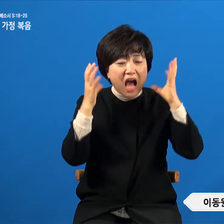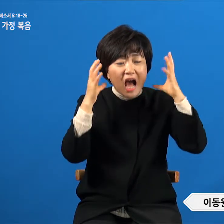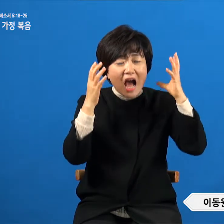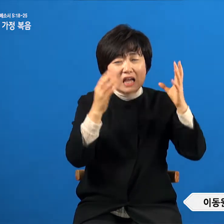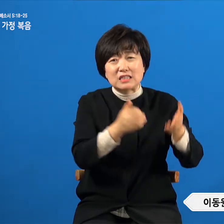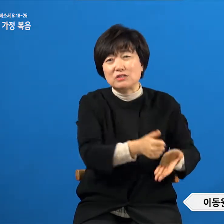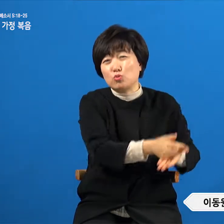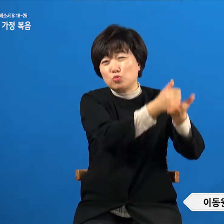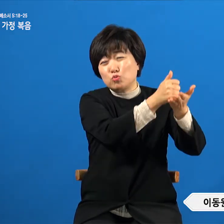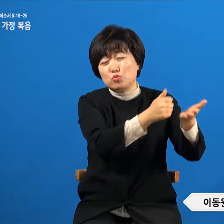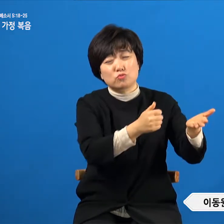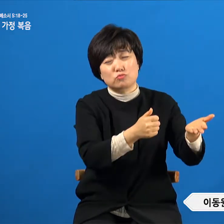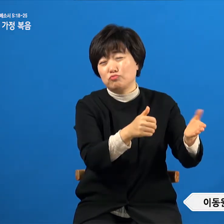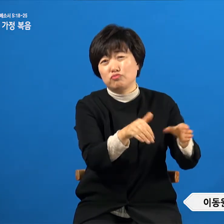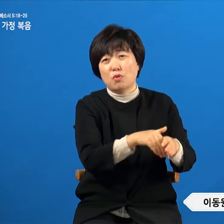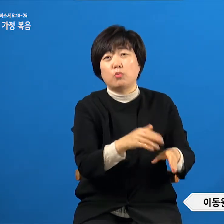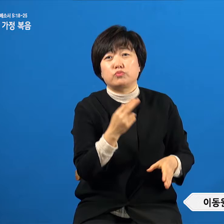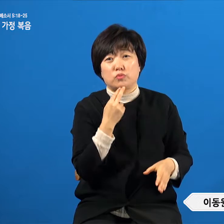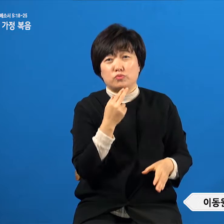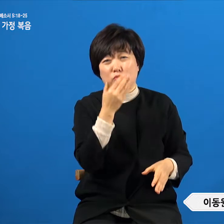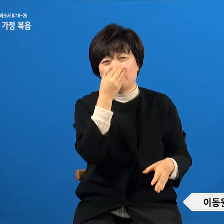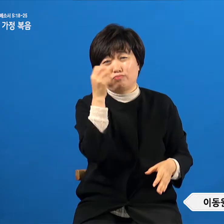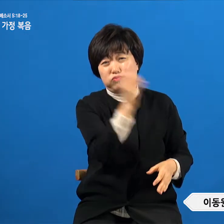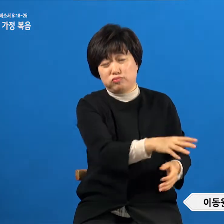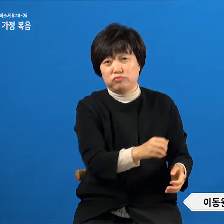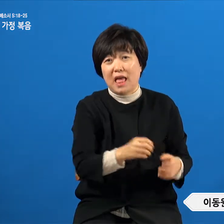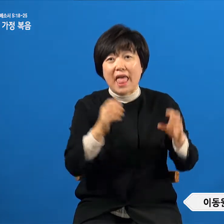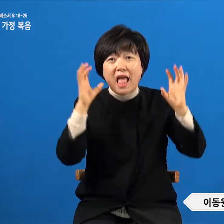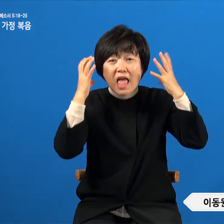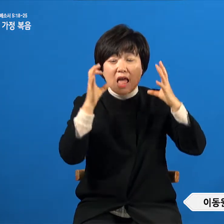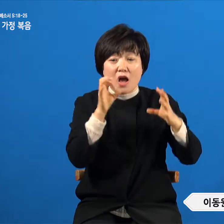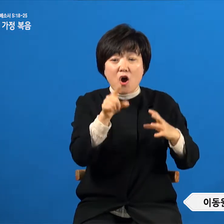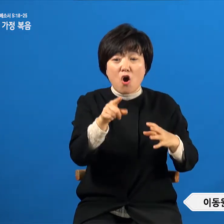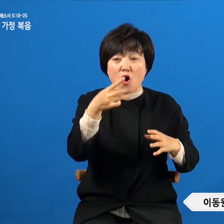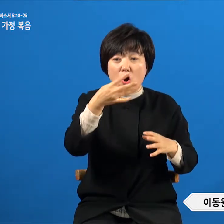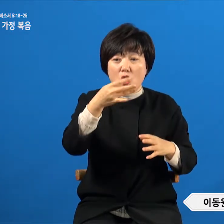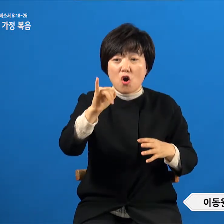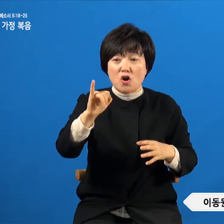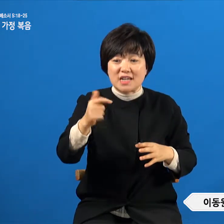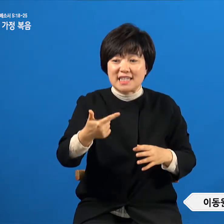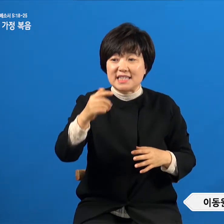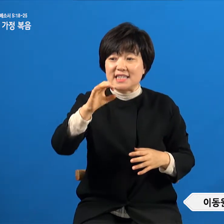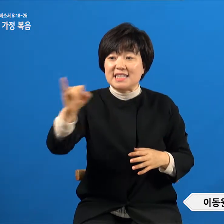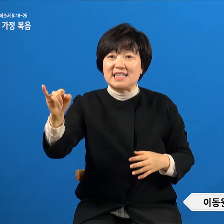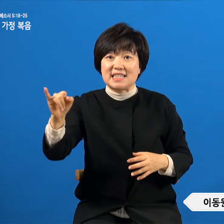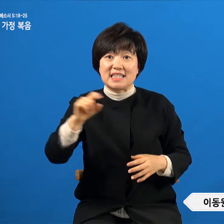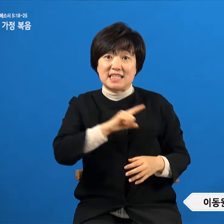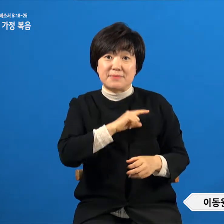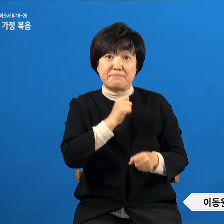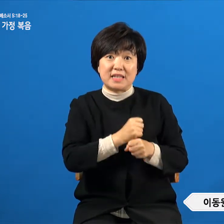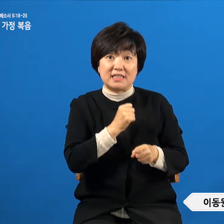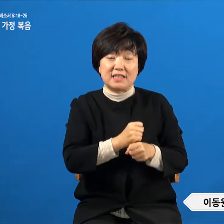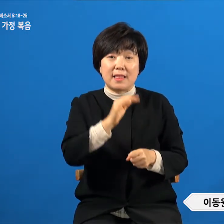어린이들을 존중하는 문화가 이 땅에 없었어요. 어린이라는 단어를 처음 만든 분은 방정환